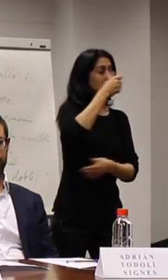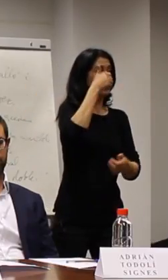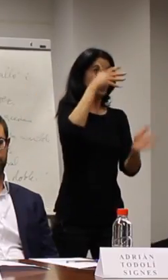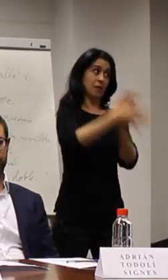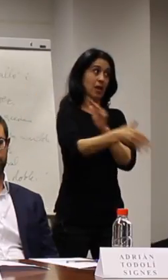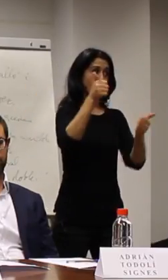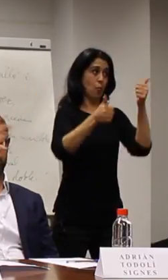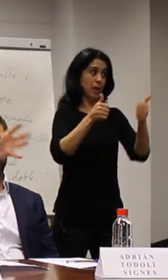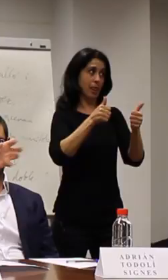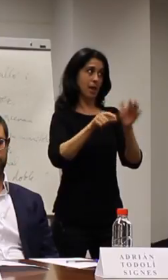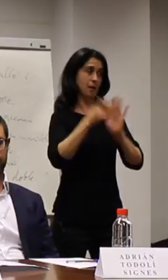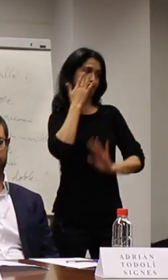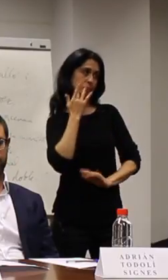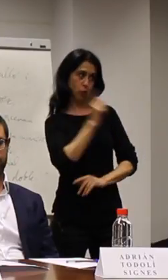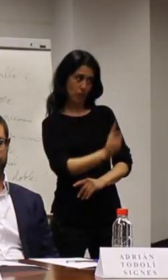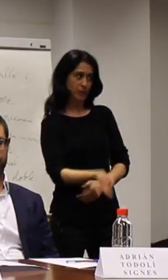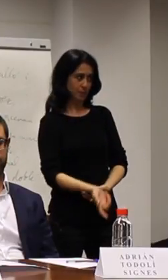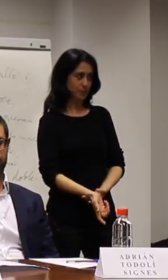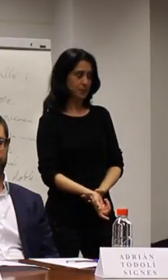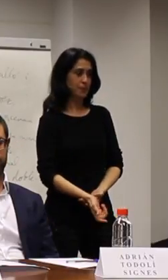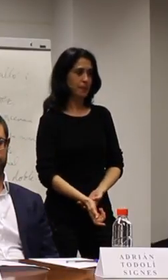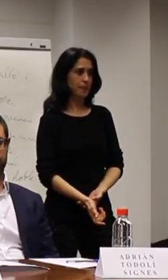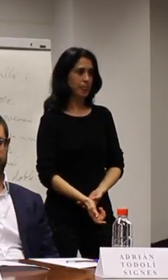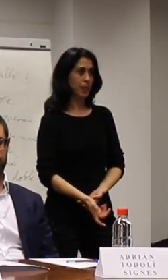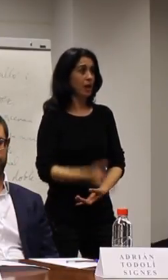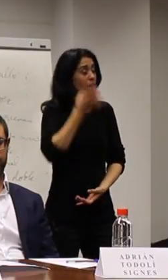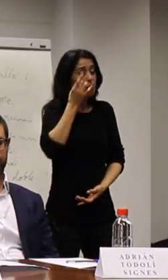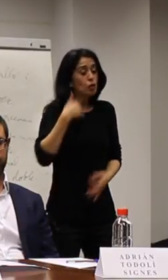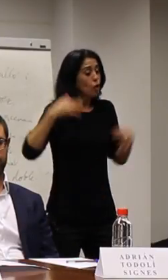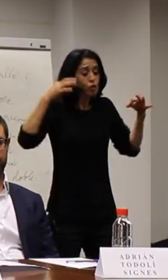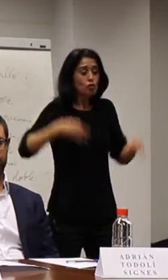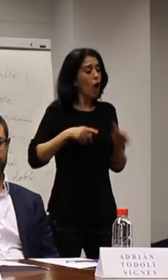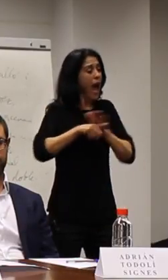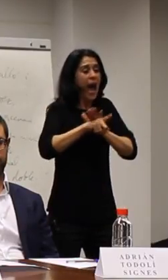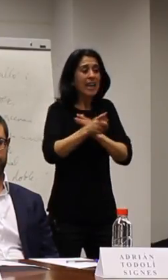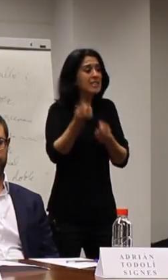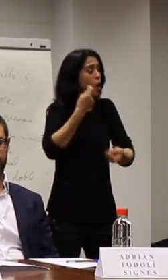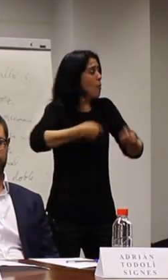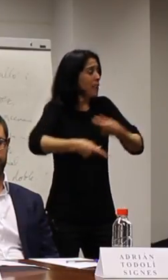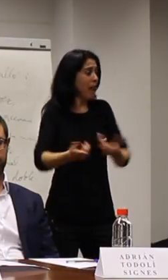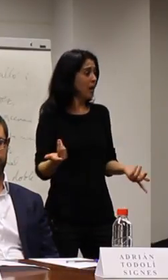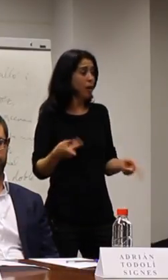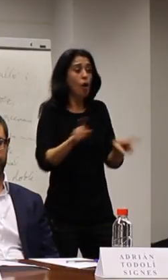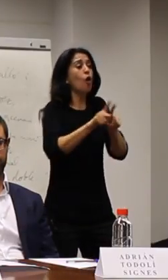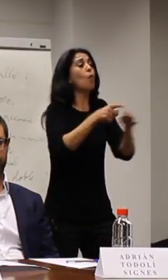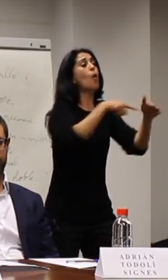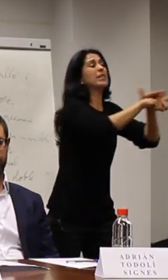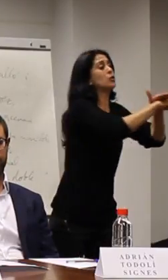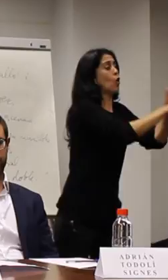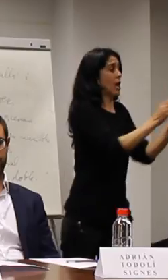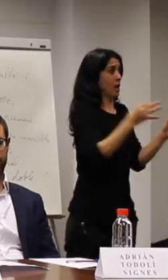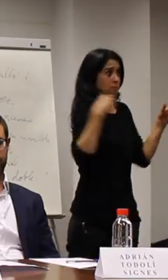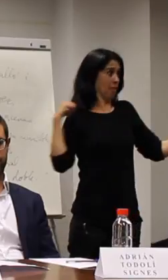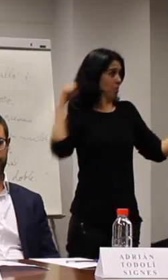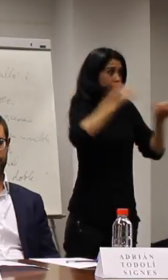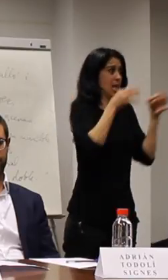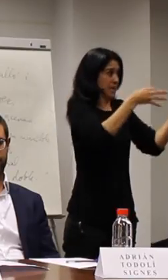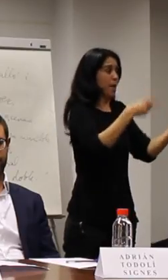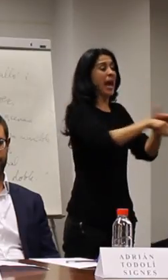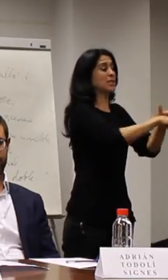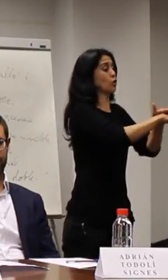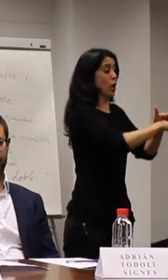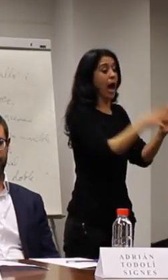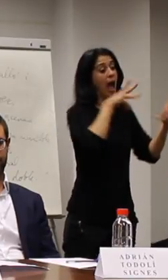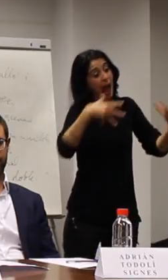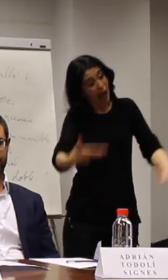en la red y tengo, por un lado, y soy un agente comercial de toda la vida, las gestorías de toda la vida, no nos engañemos, solo